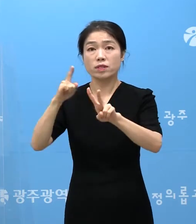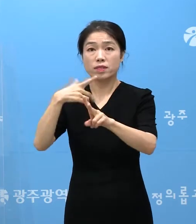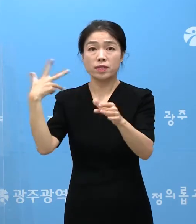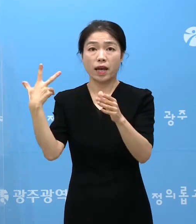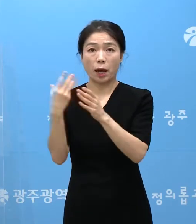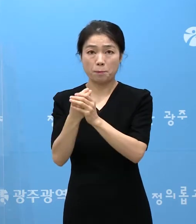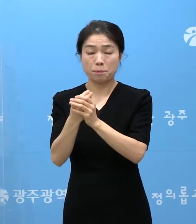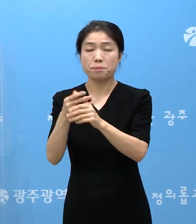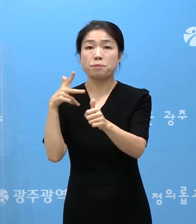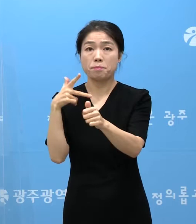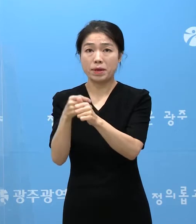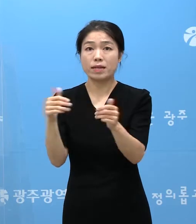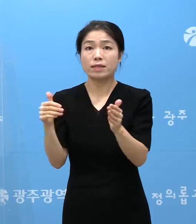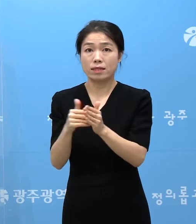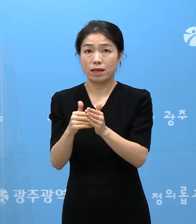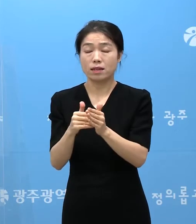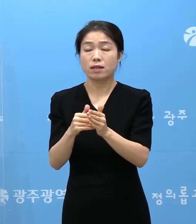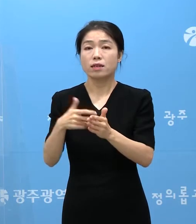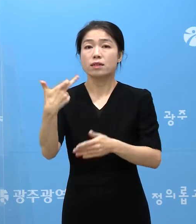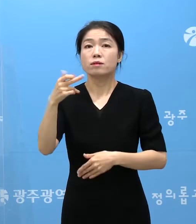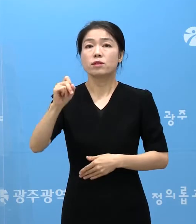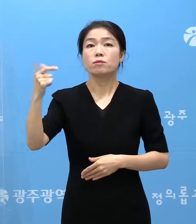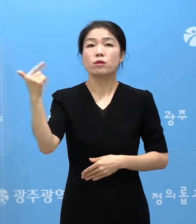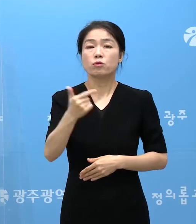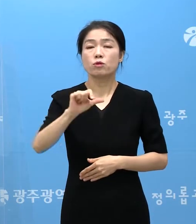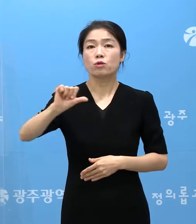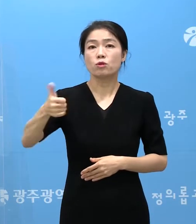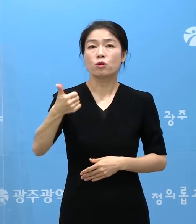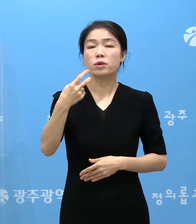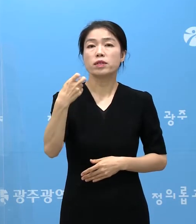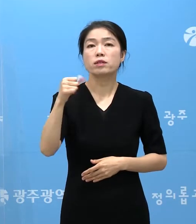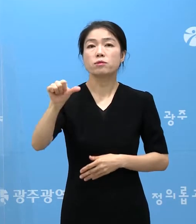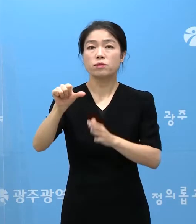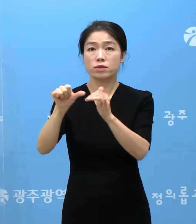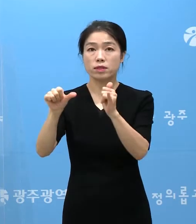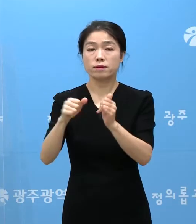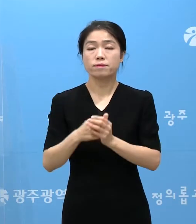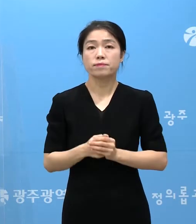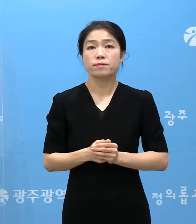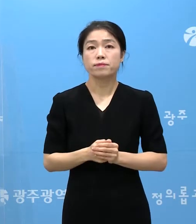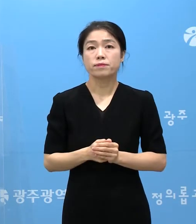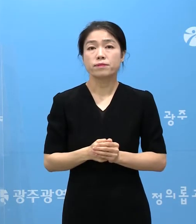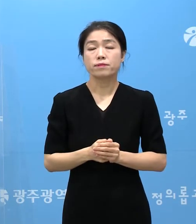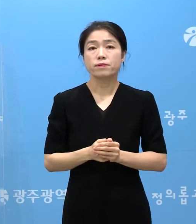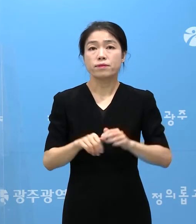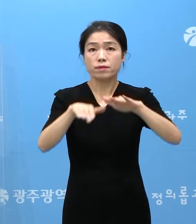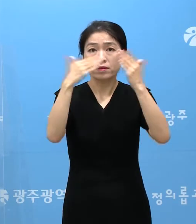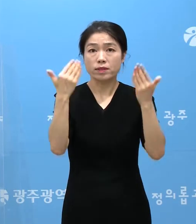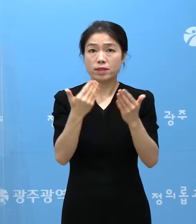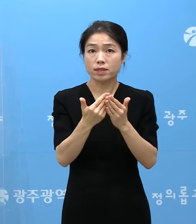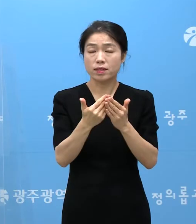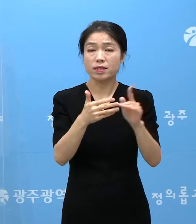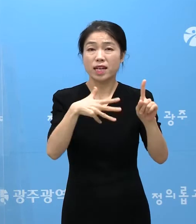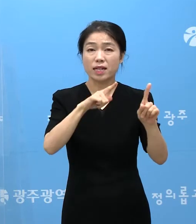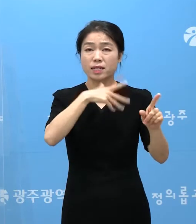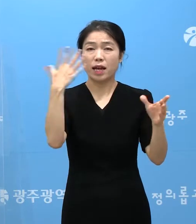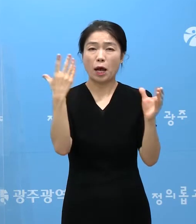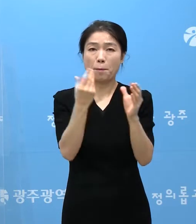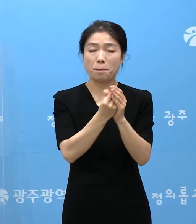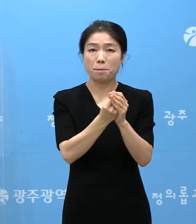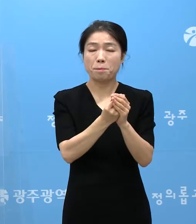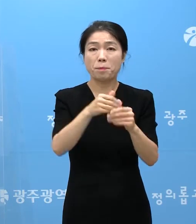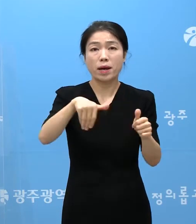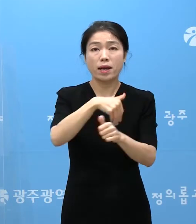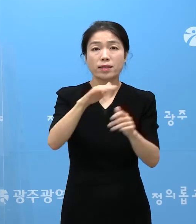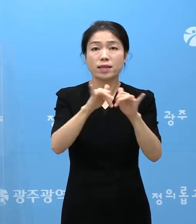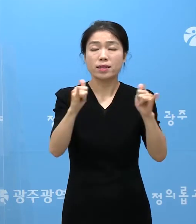2차 접종까지 완료하신 분은 17만 6,525명이 되겠습니다. 전체 1차 접종 완료